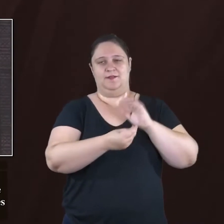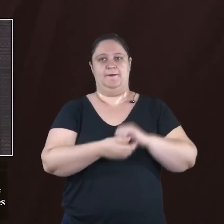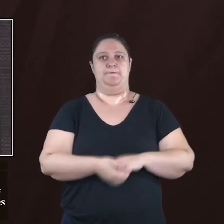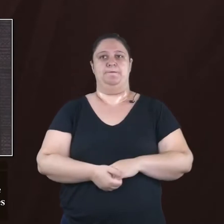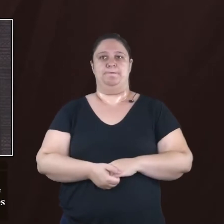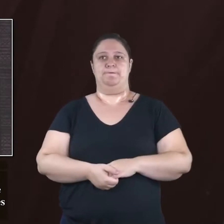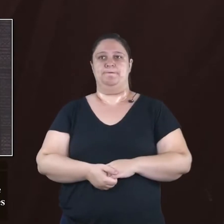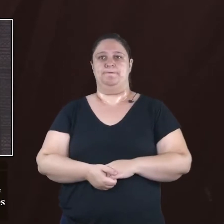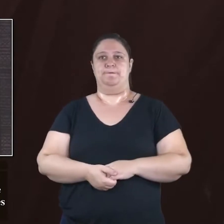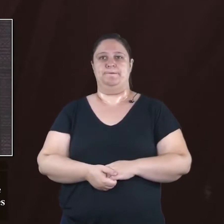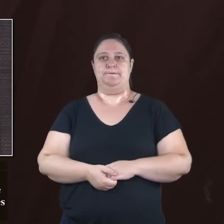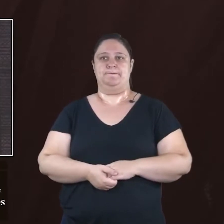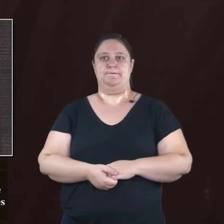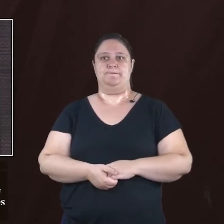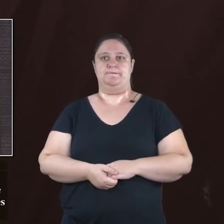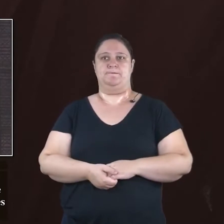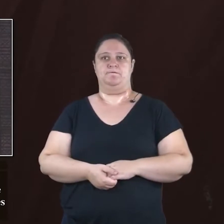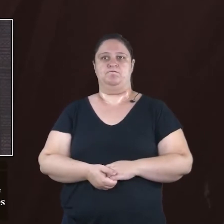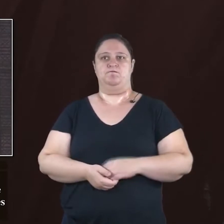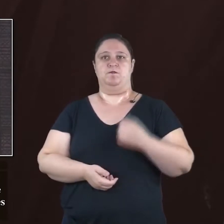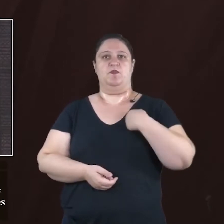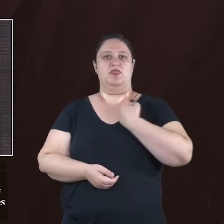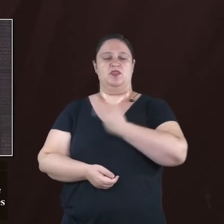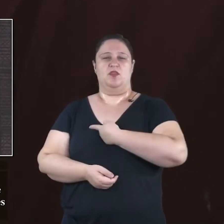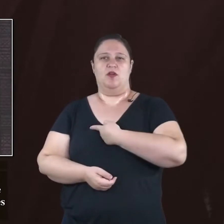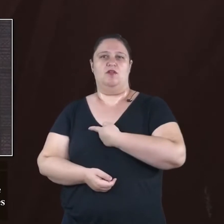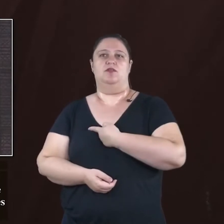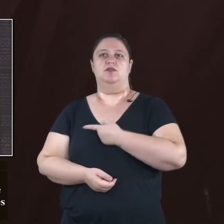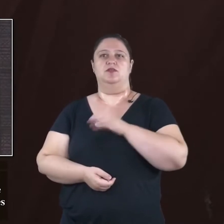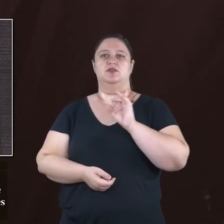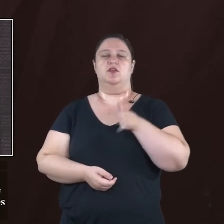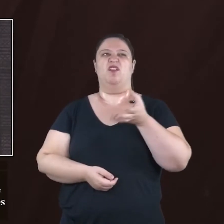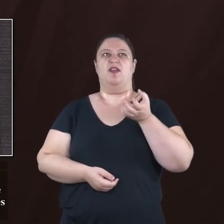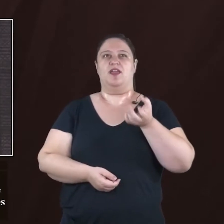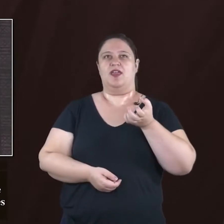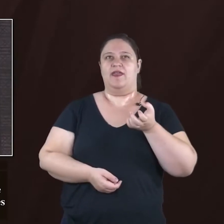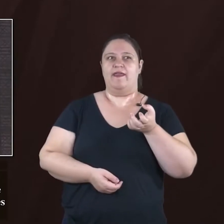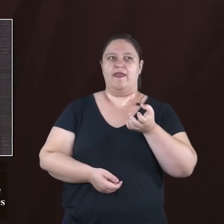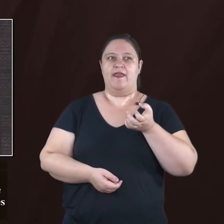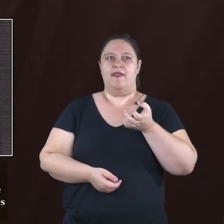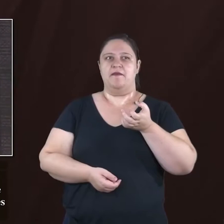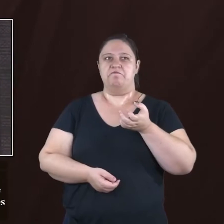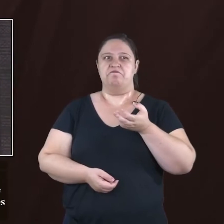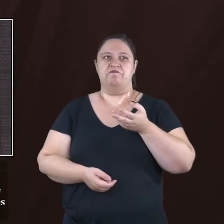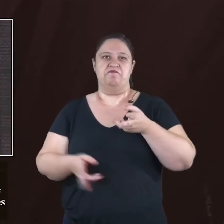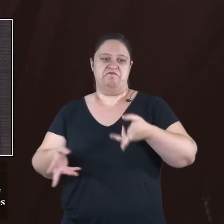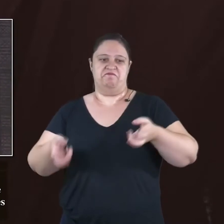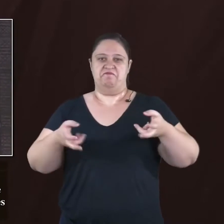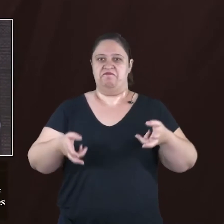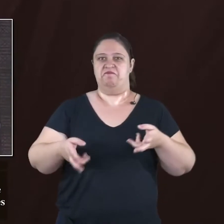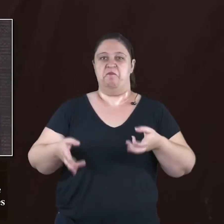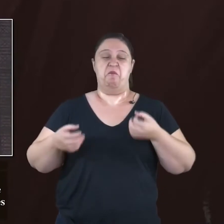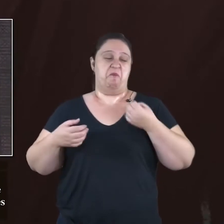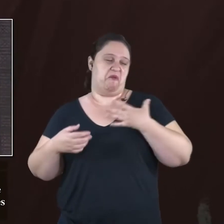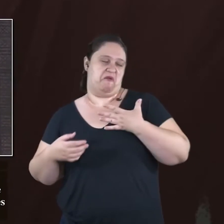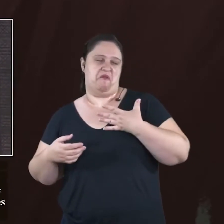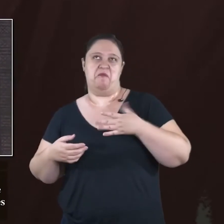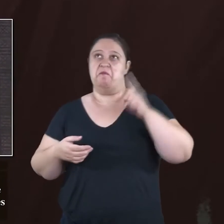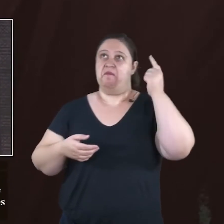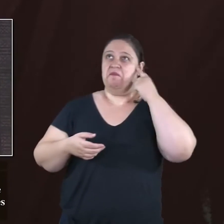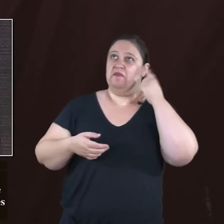Não estamos aqui para qualquer benefício. Não estamos aqui, para